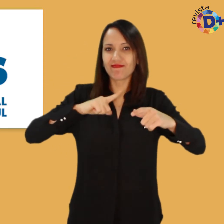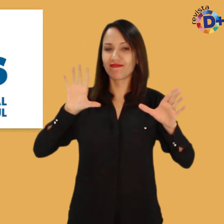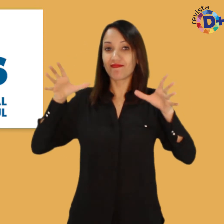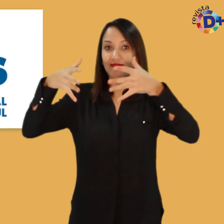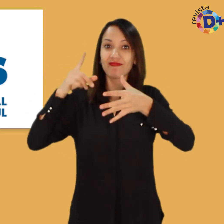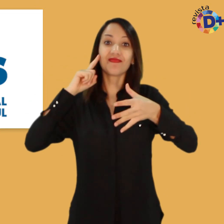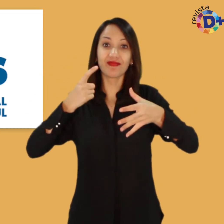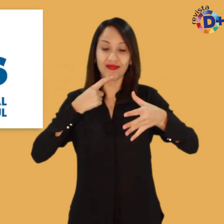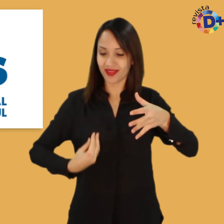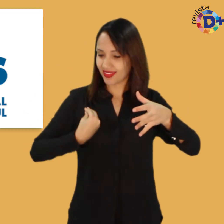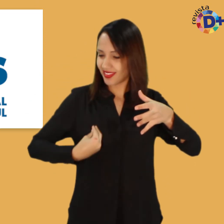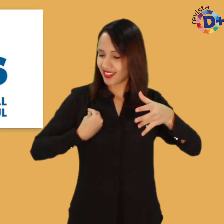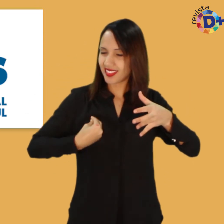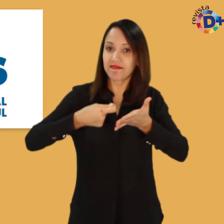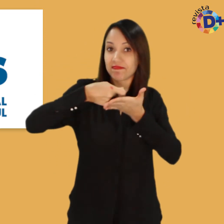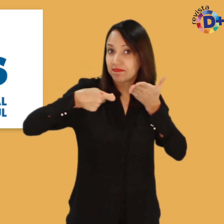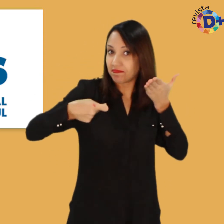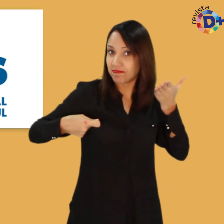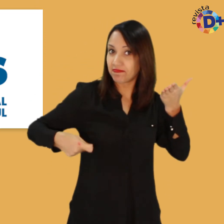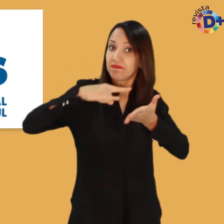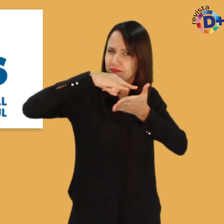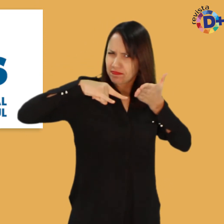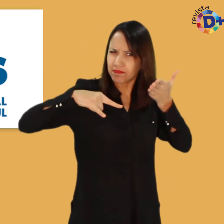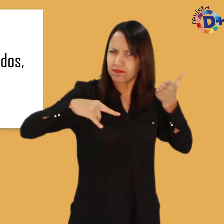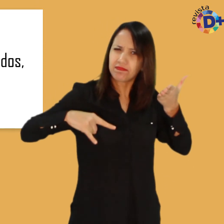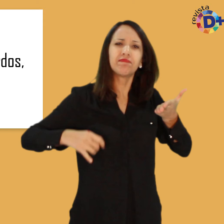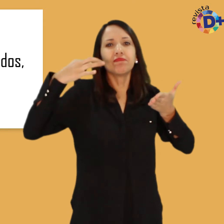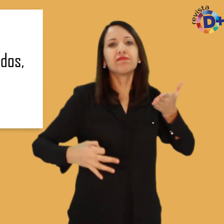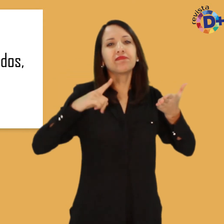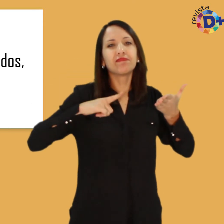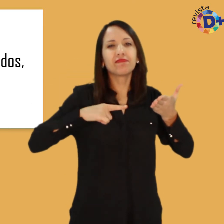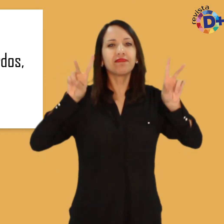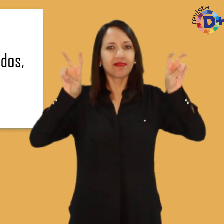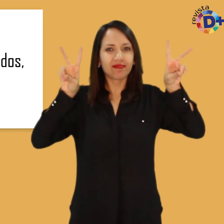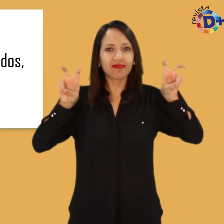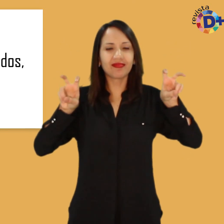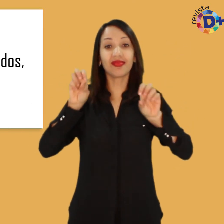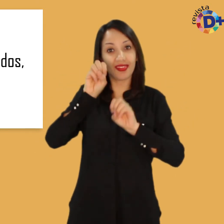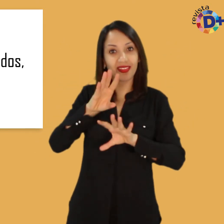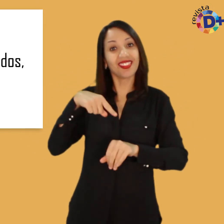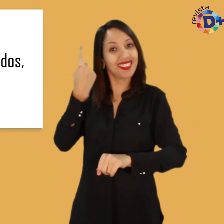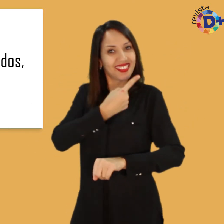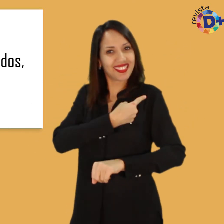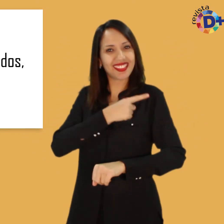surda presente elaborou um documento intitulado A Educação que Nós, Surdos, Queremos.